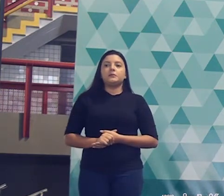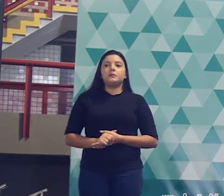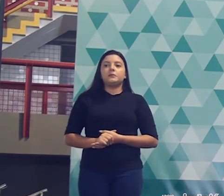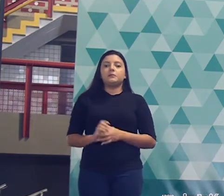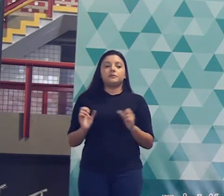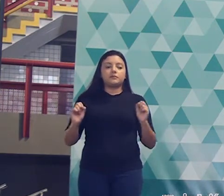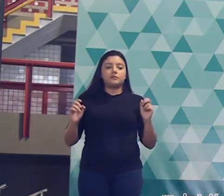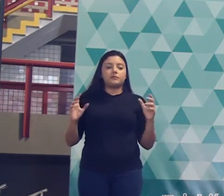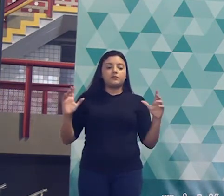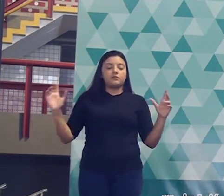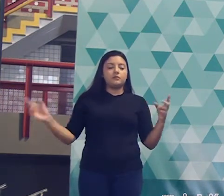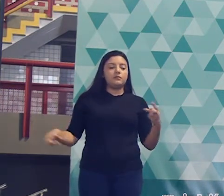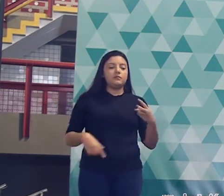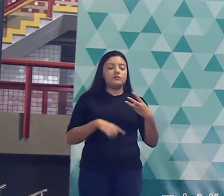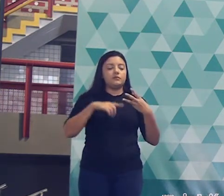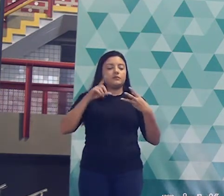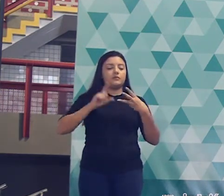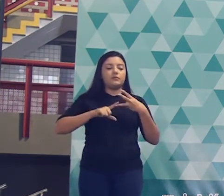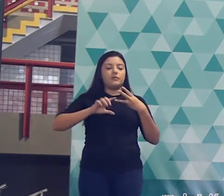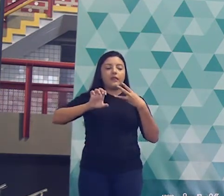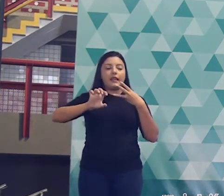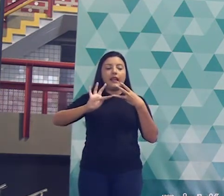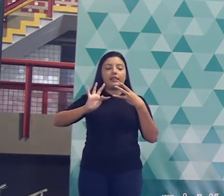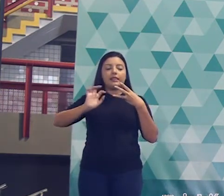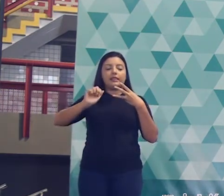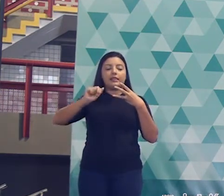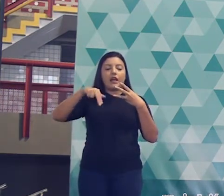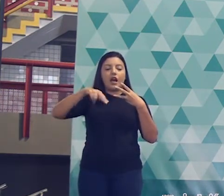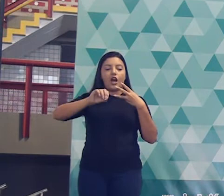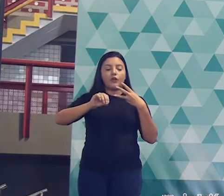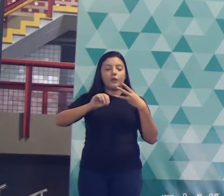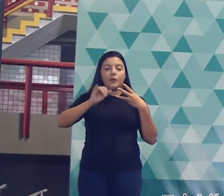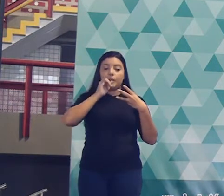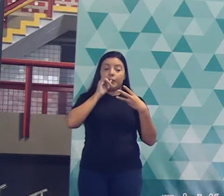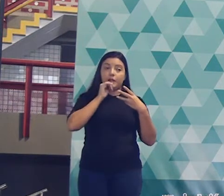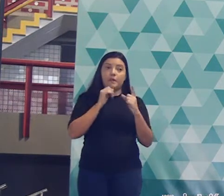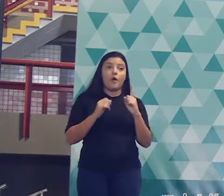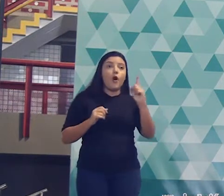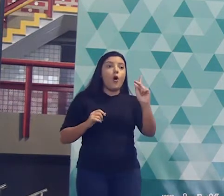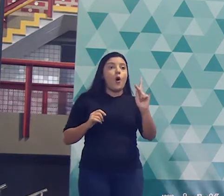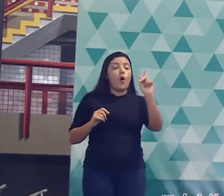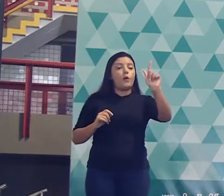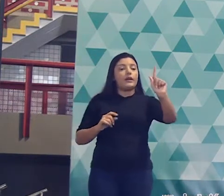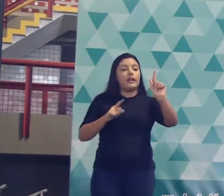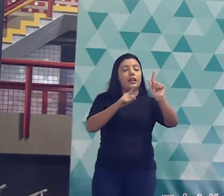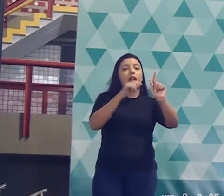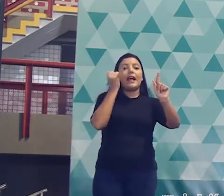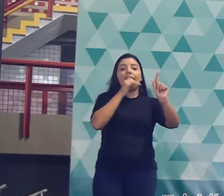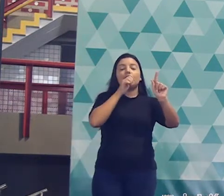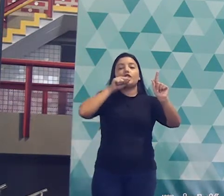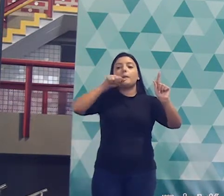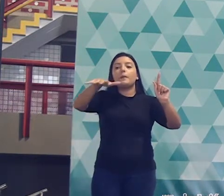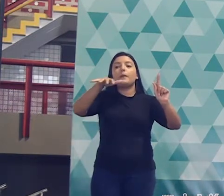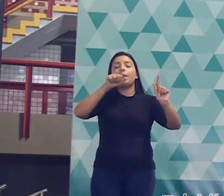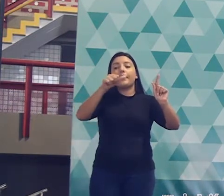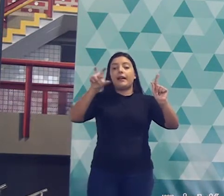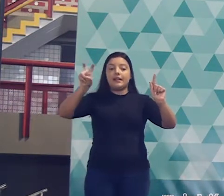Passou. Agora anota essa informação. Para 1 quilo de etano, eu vou liberar quanto de energia?